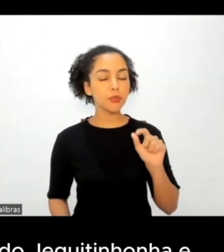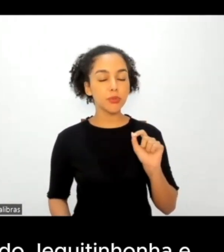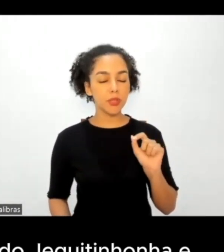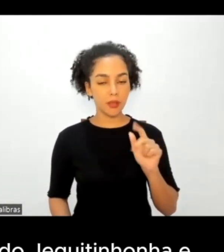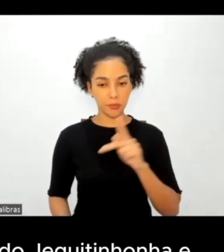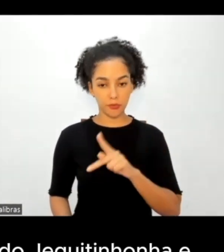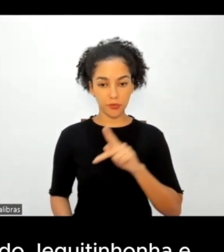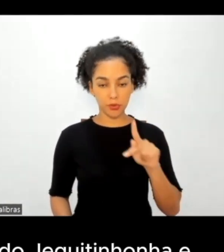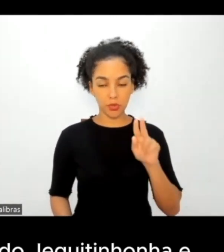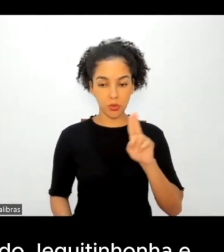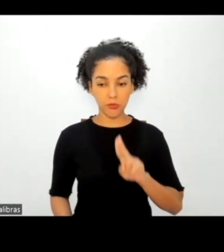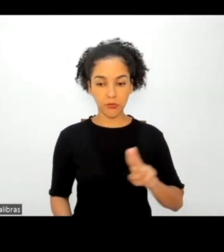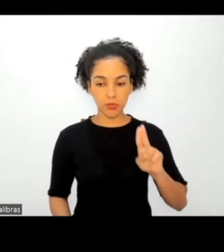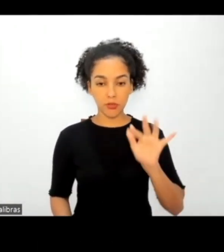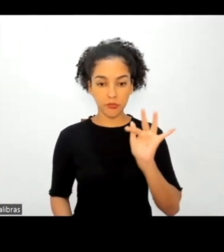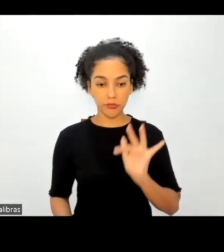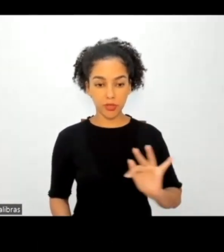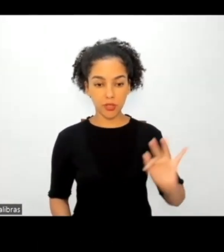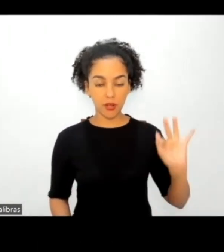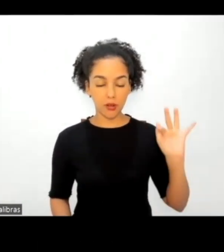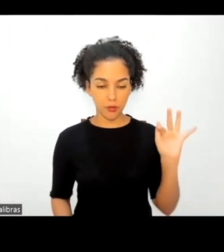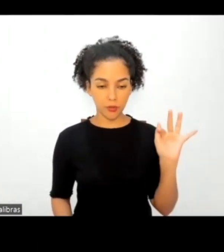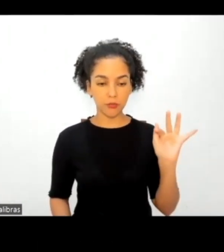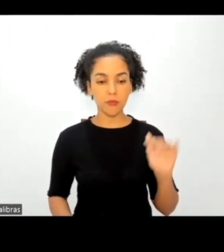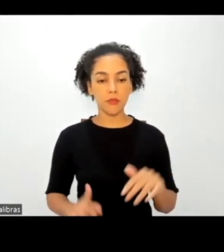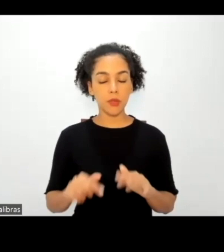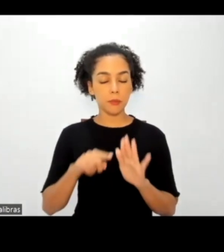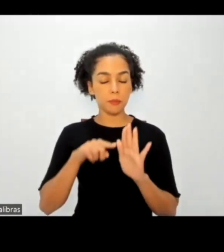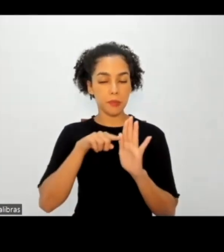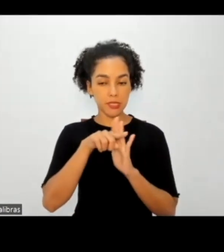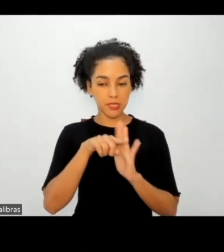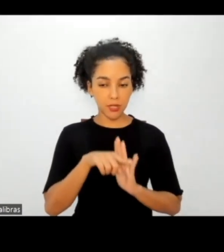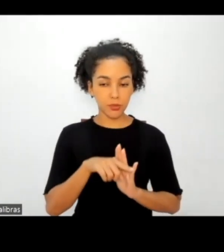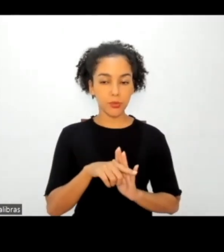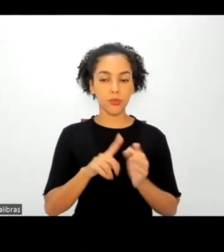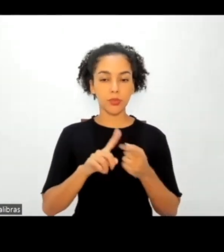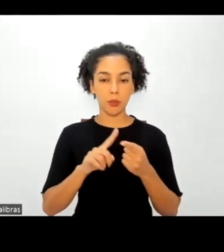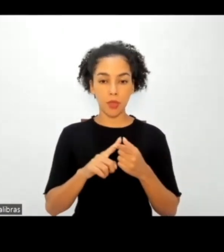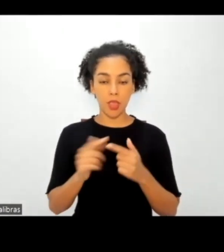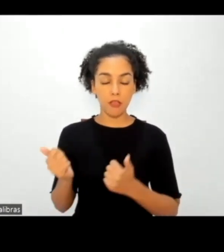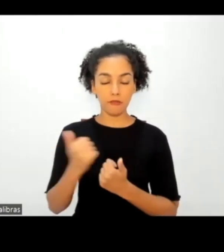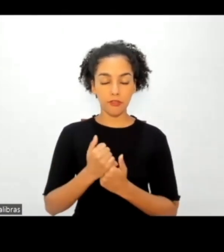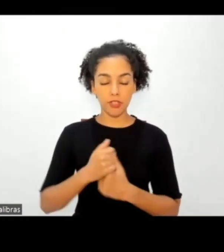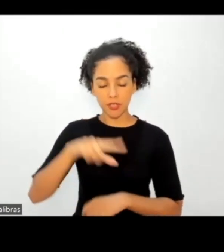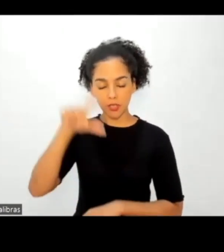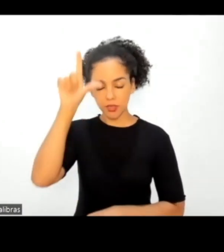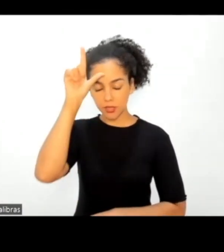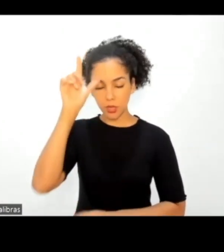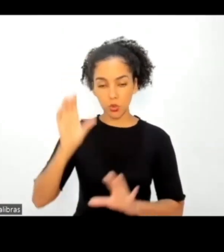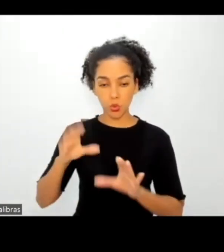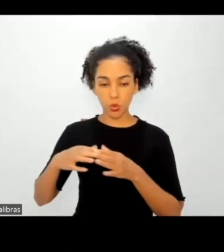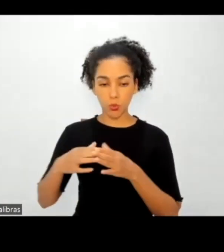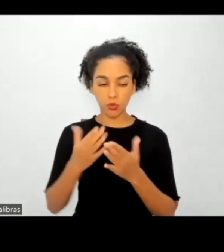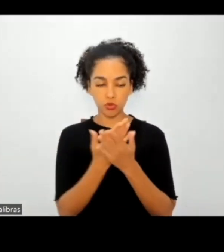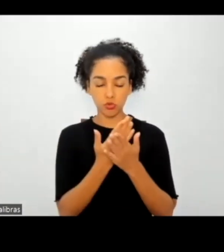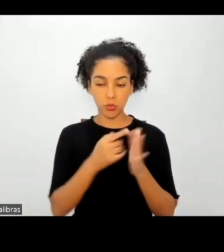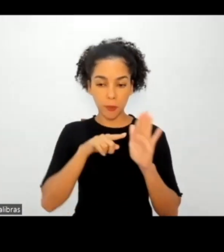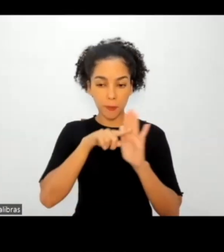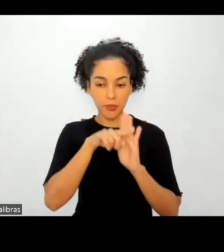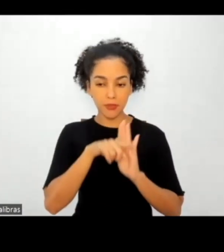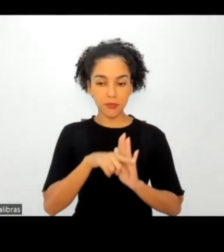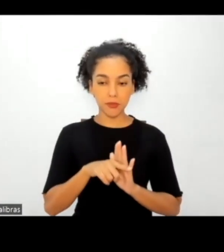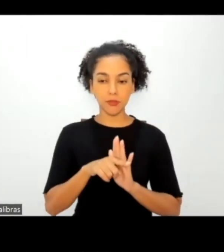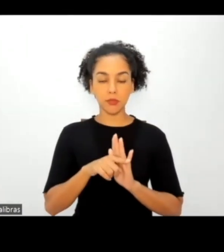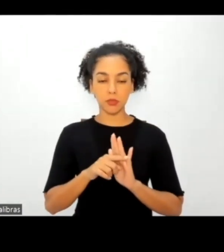Federal do Vale do Jequitinhonha e Mucuri, é pesquisador, vice-líder do grupo de estudos, pesquisa, fundamentos, formação e exercício